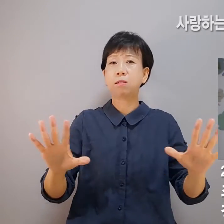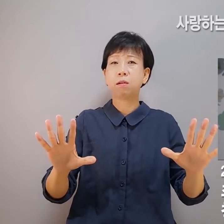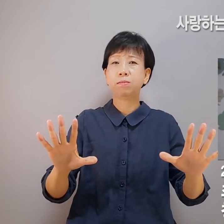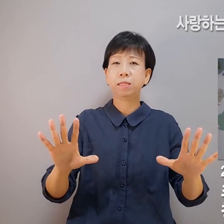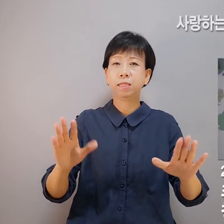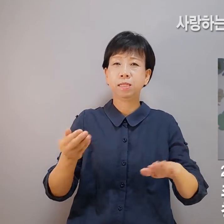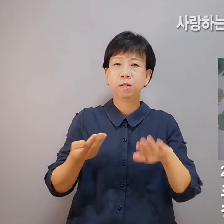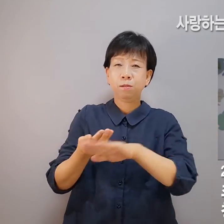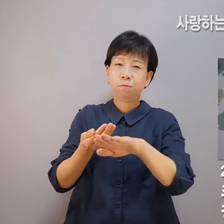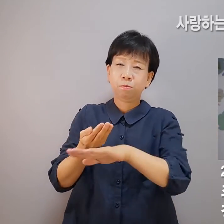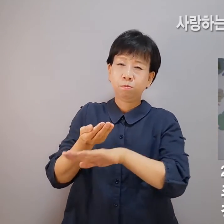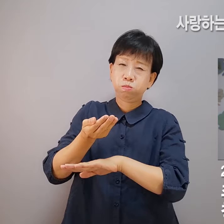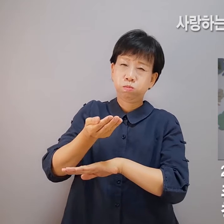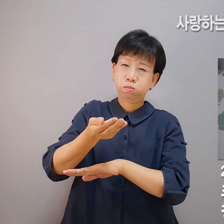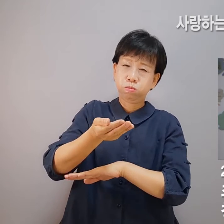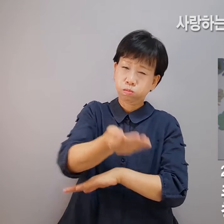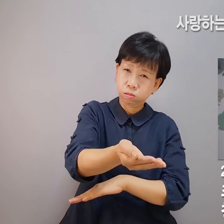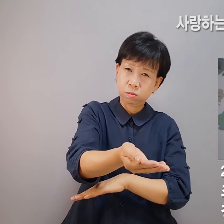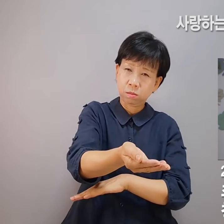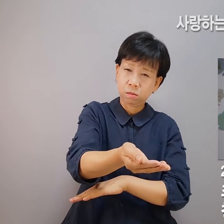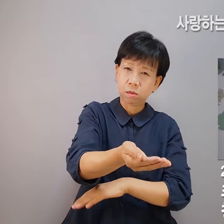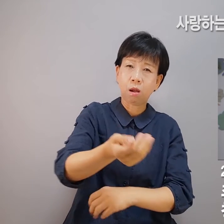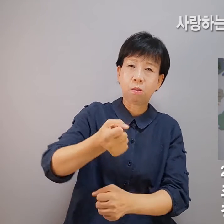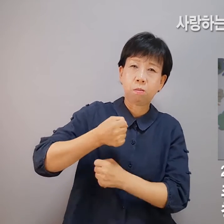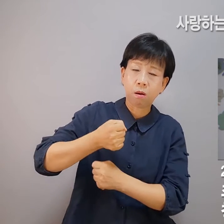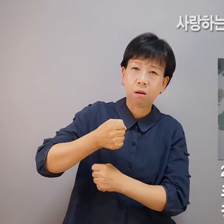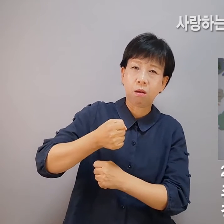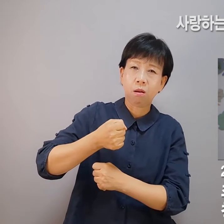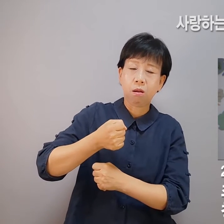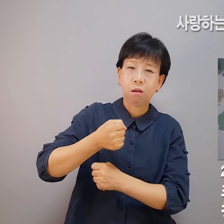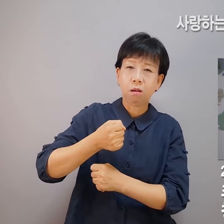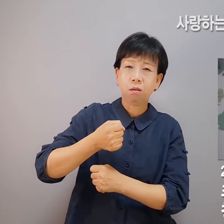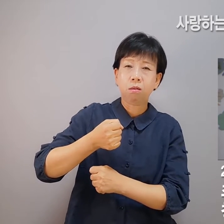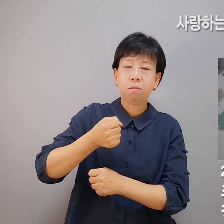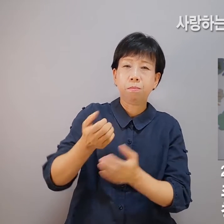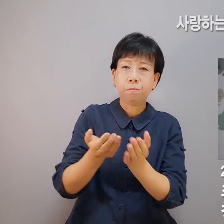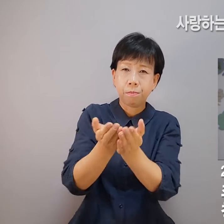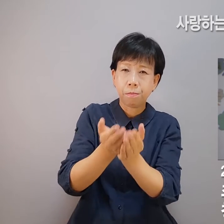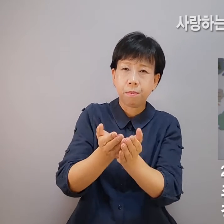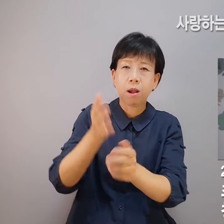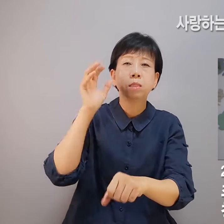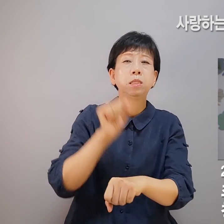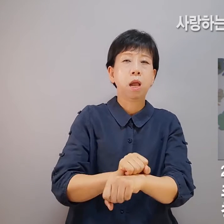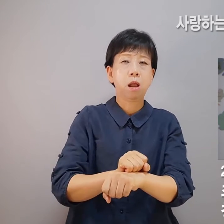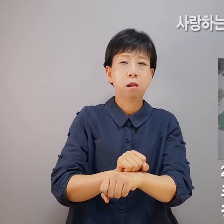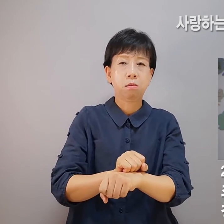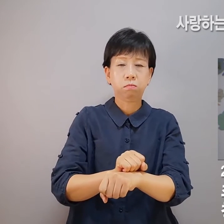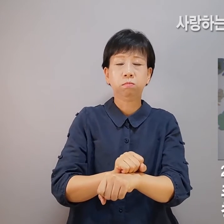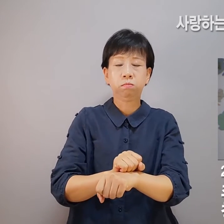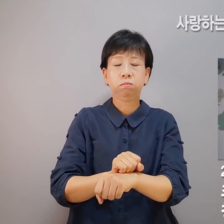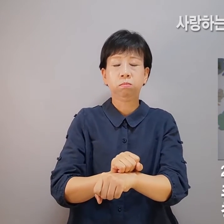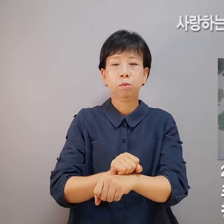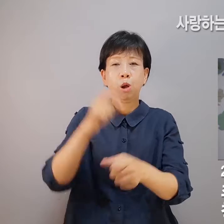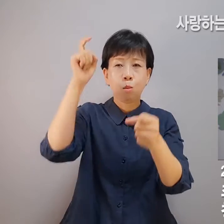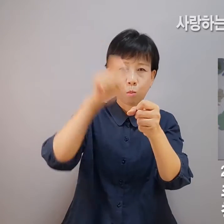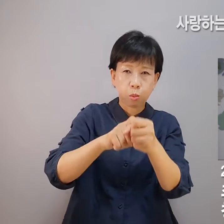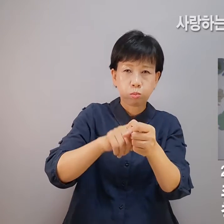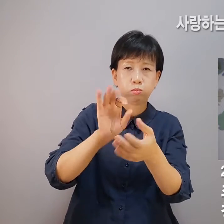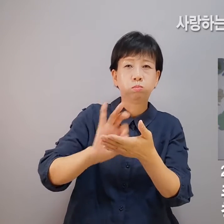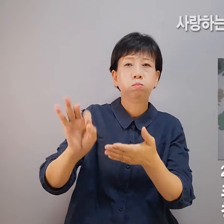작전 지역에 그대로 다 투입되는 거예요. 그래서 이 군함이 쓰임새가 있는 거죠.